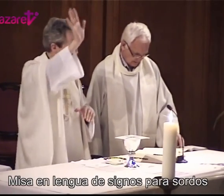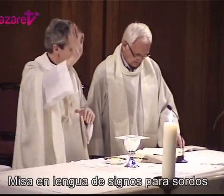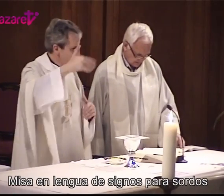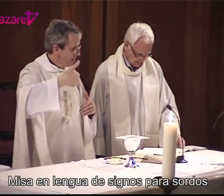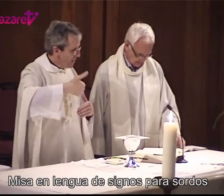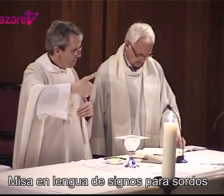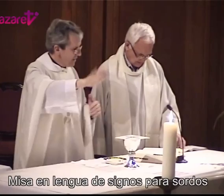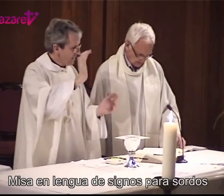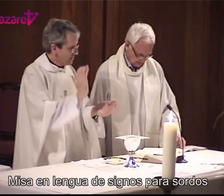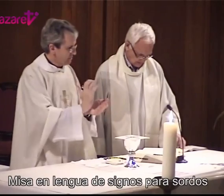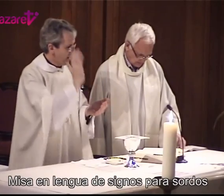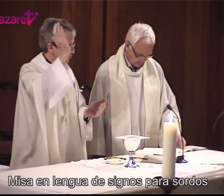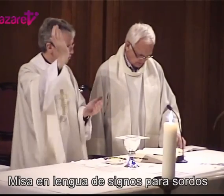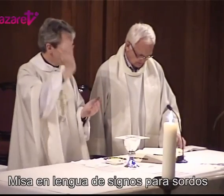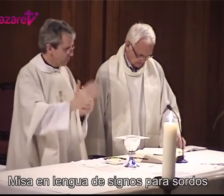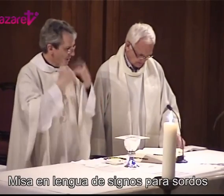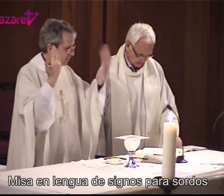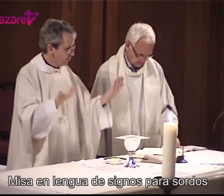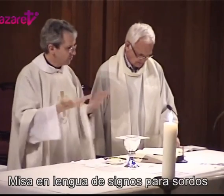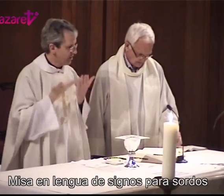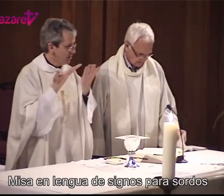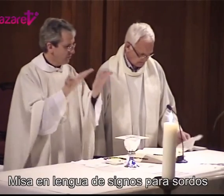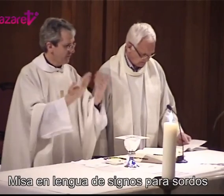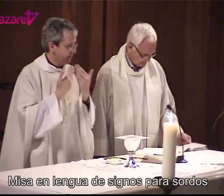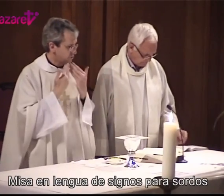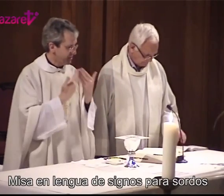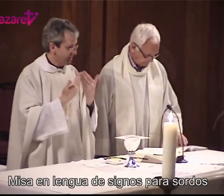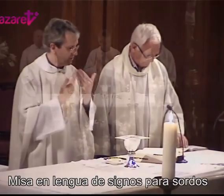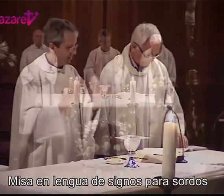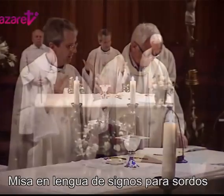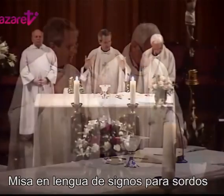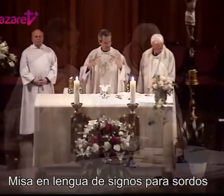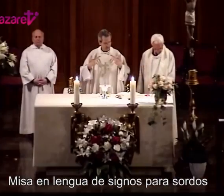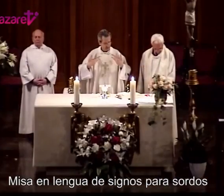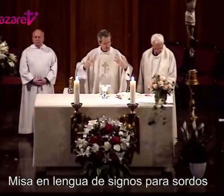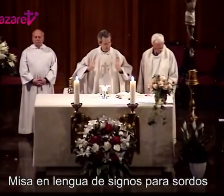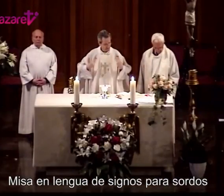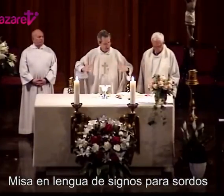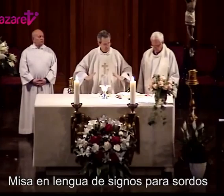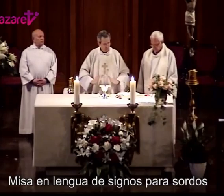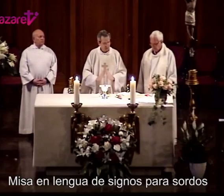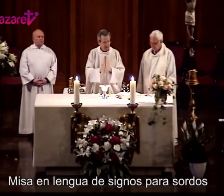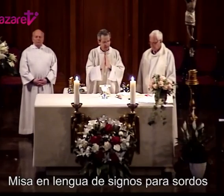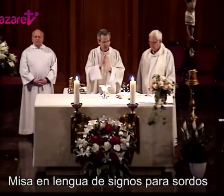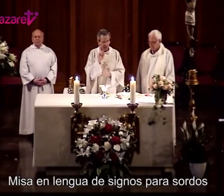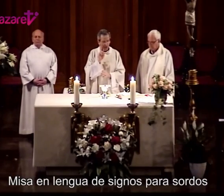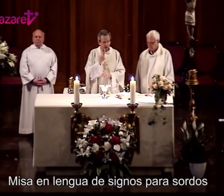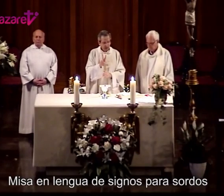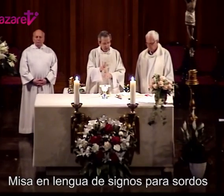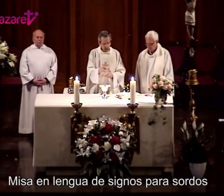cielo, mientras esperamos su venida gloriosa, te ofrecemos en esta acción de gracias el sacrificio vivo y santo. Dirige tu